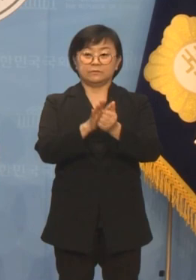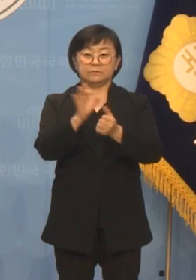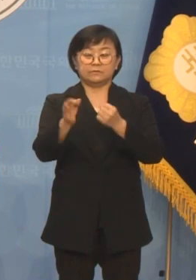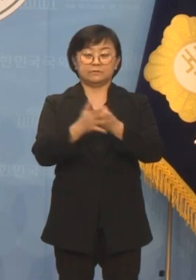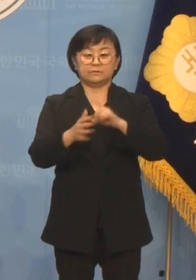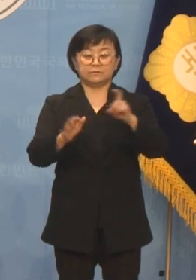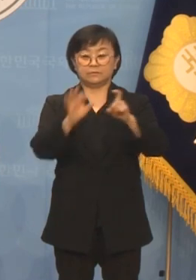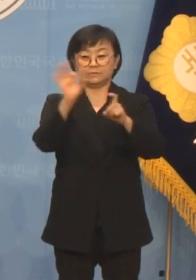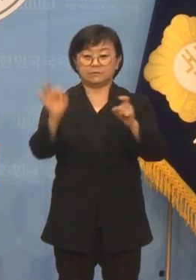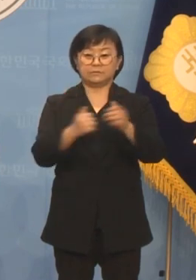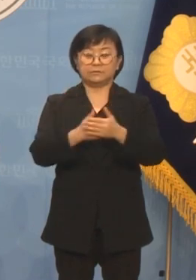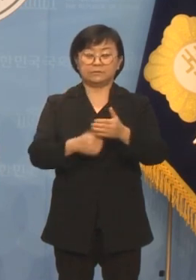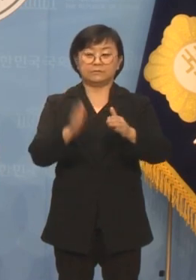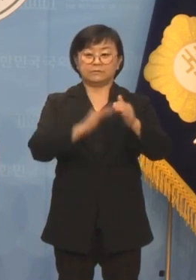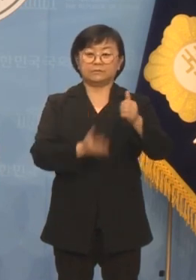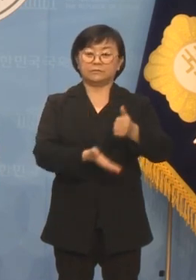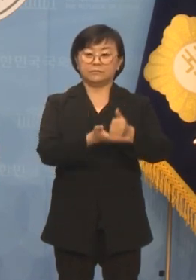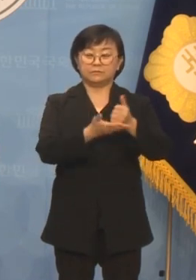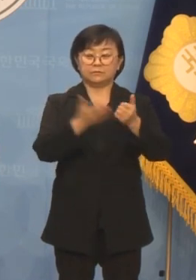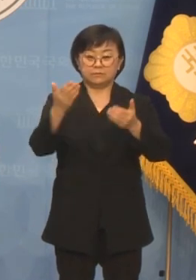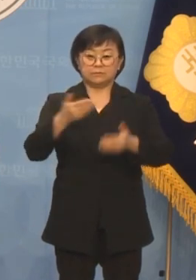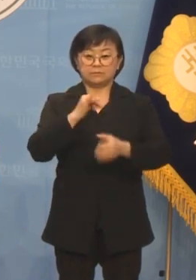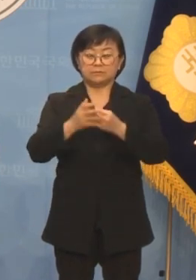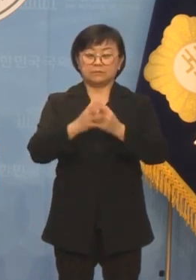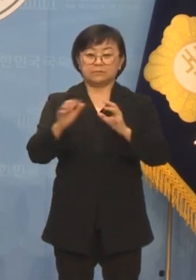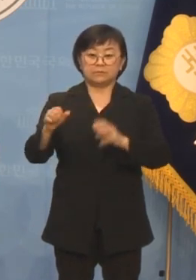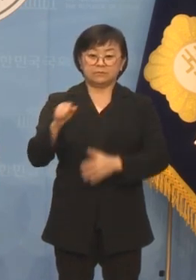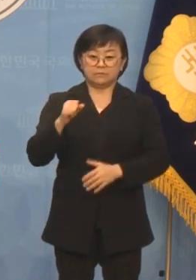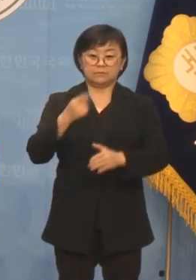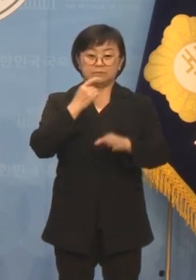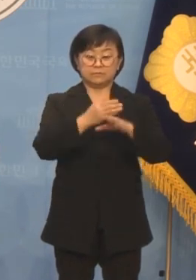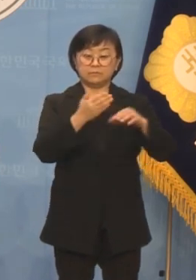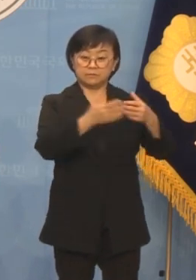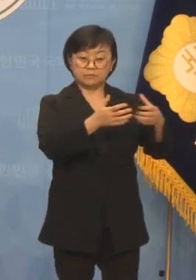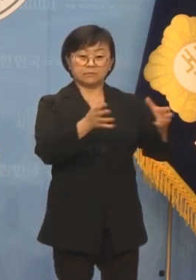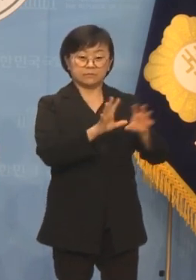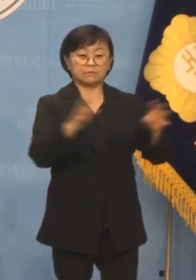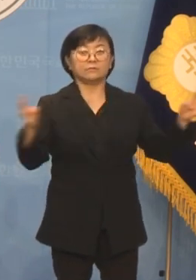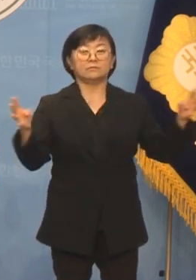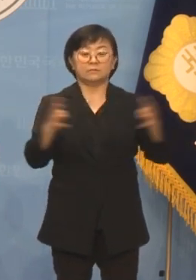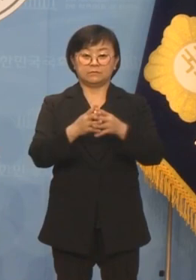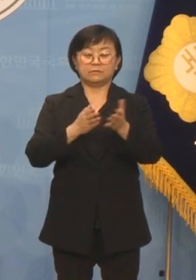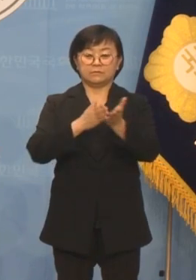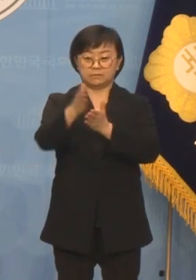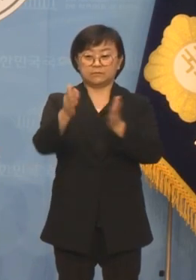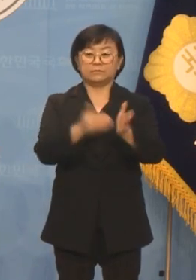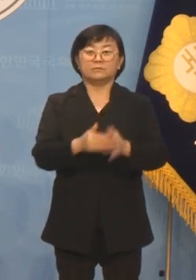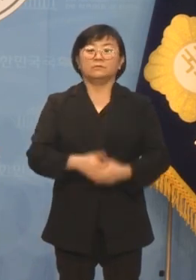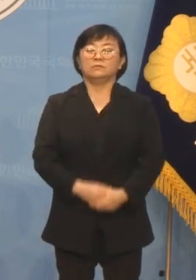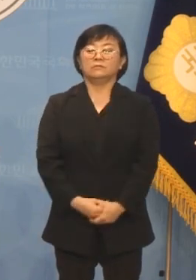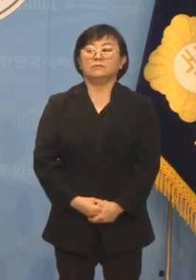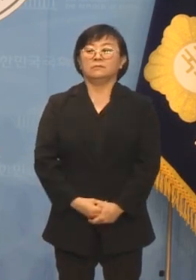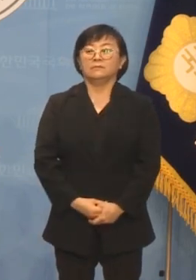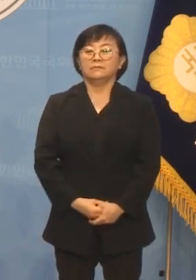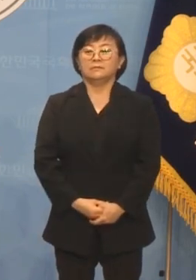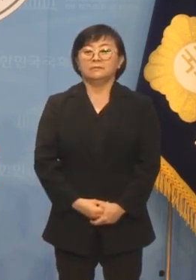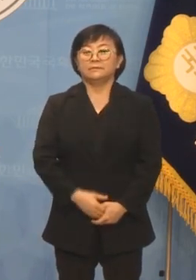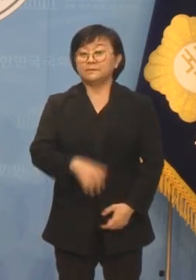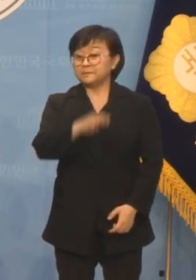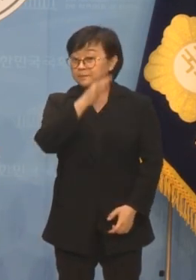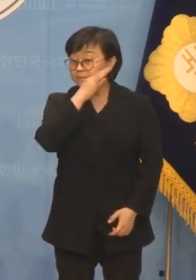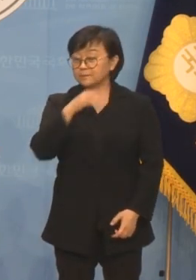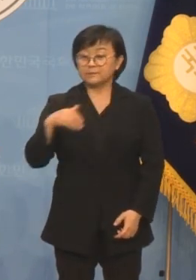10%만 공천에도 받을 수 있도록 국민의힘과 민주당이 합의해 통과시켰습니다.